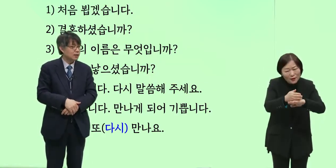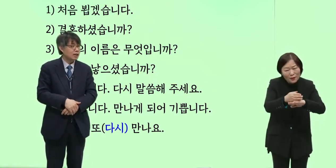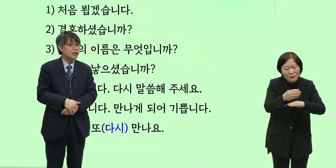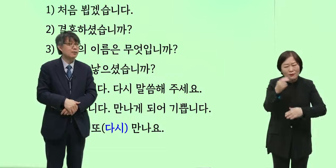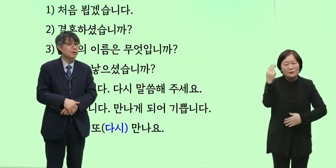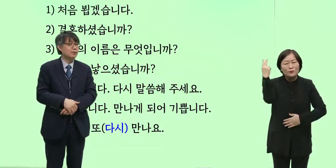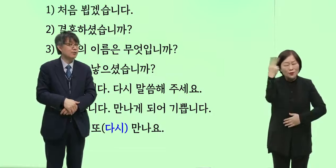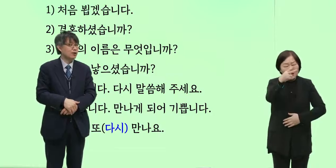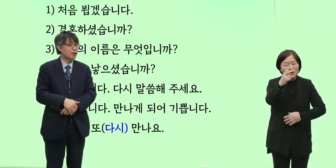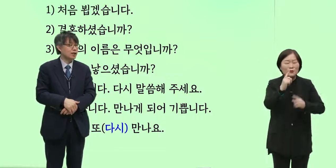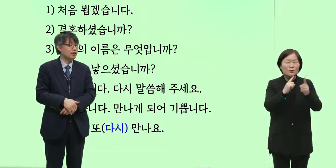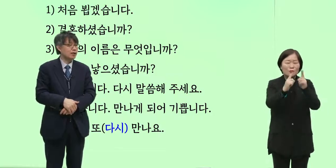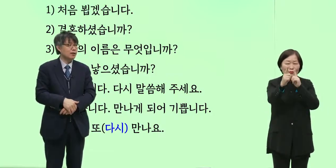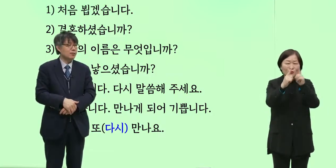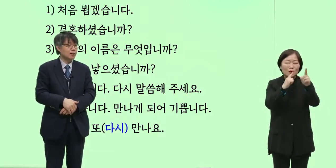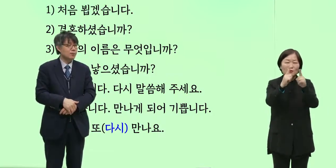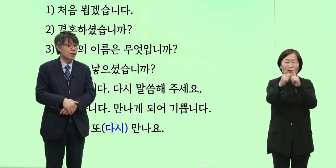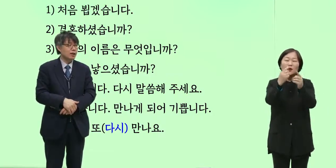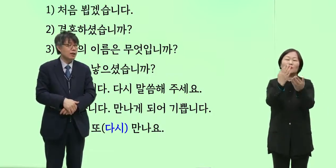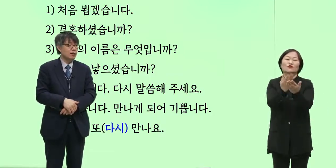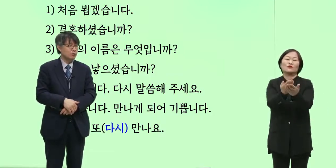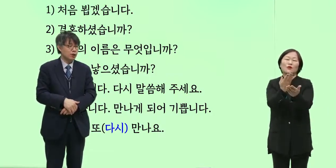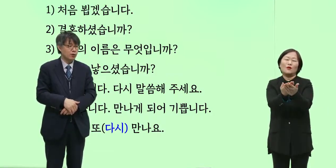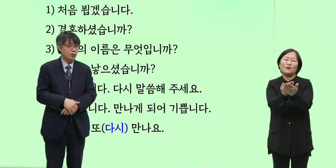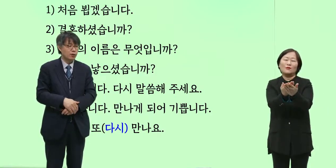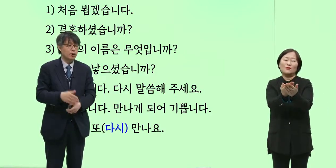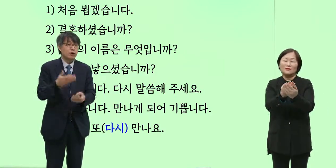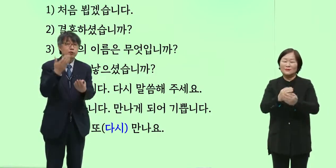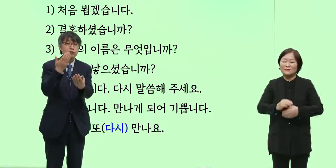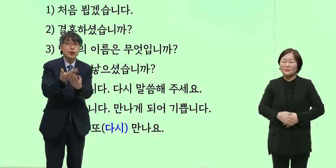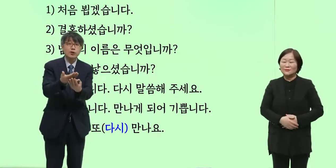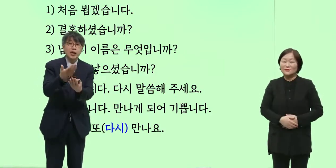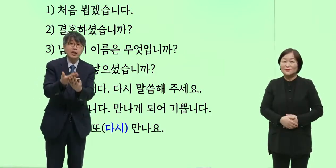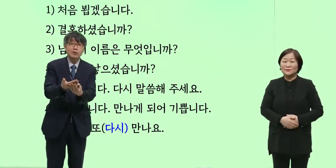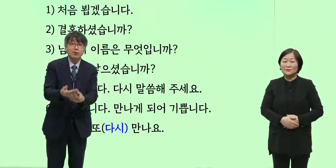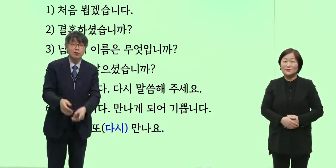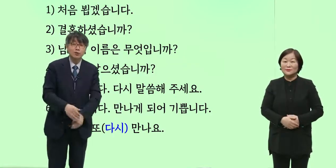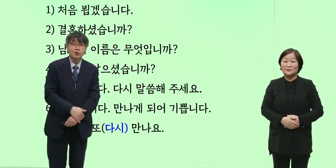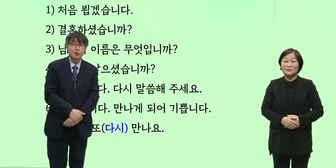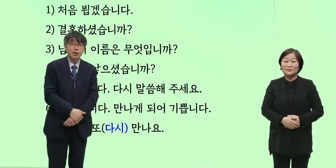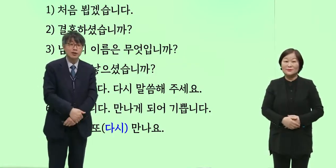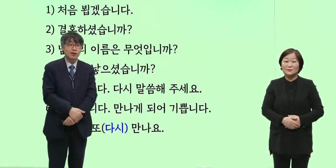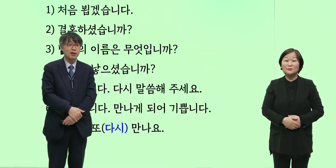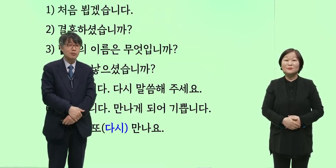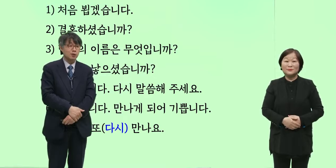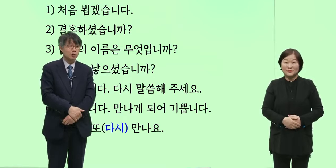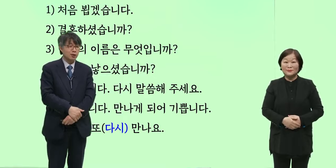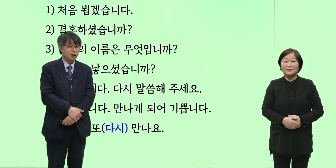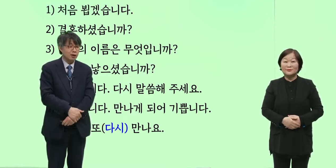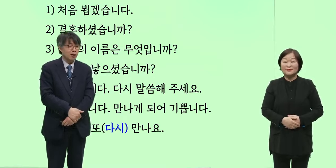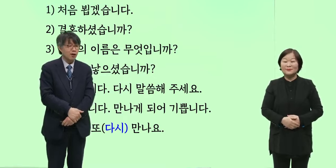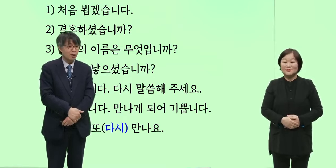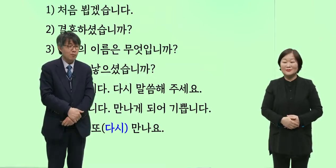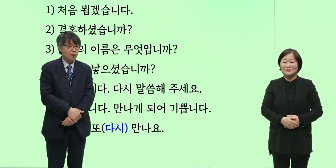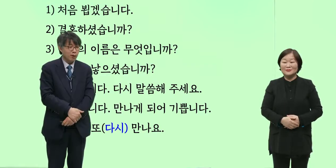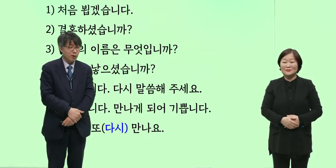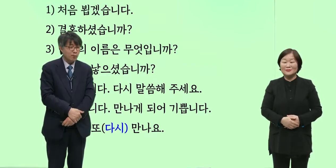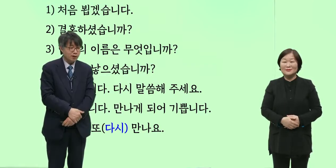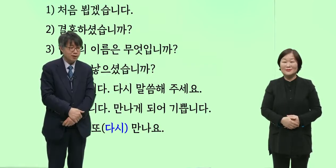다시 말씀해 주세요. 다시 말씀해 주세요. 주세요는 알겠죠? 저도 예전에 부모님께 엄마 100원만 이렇게